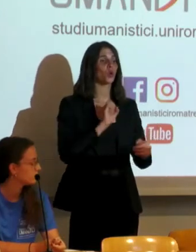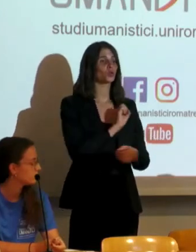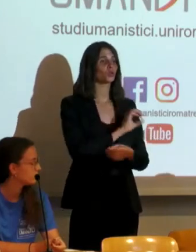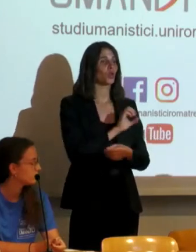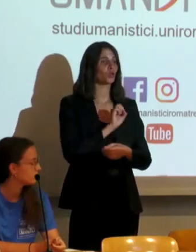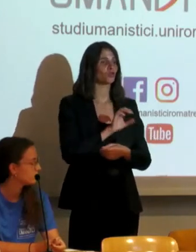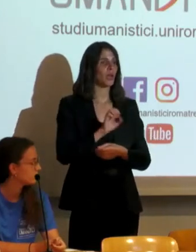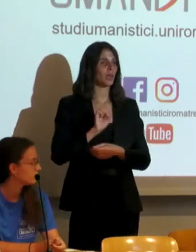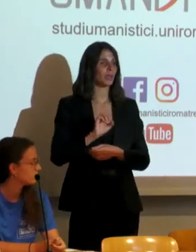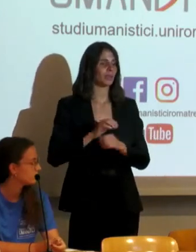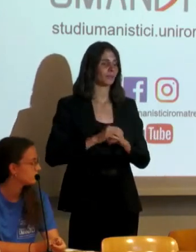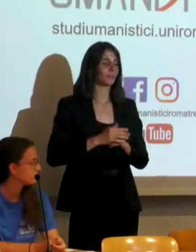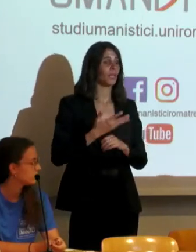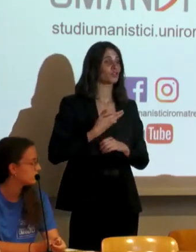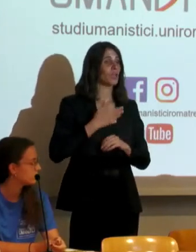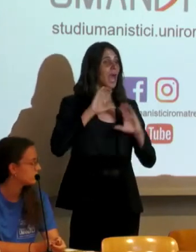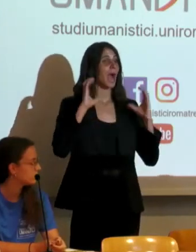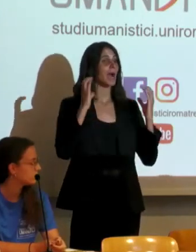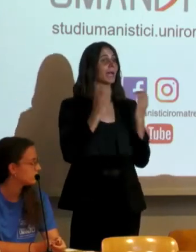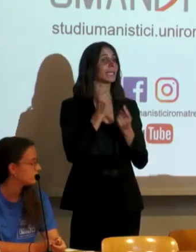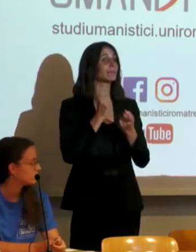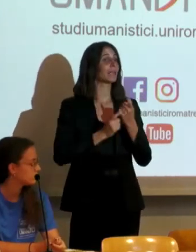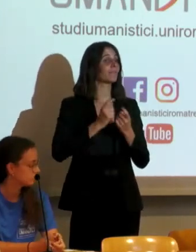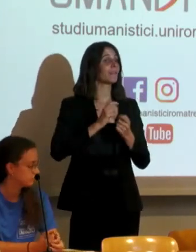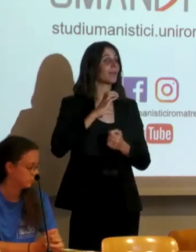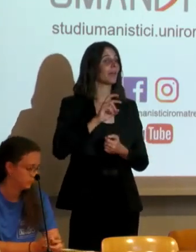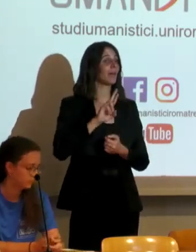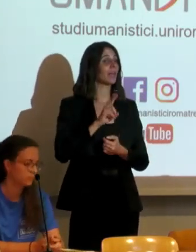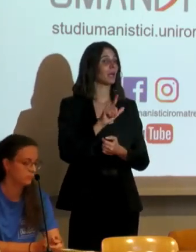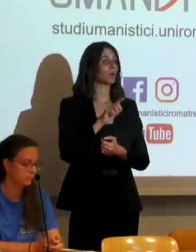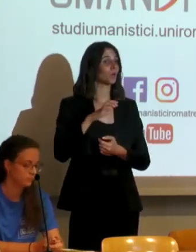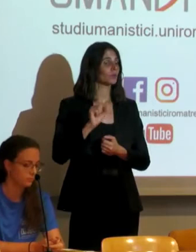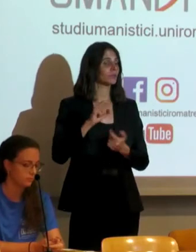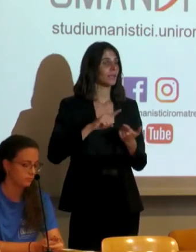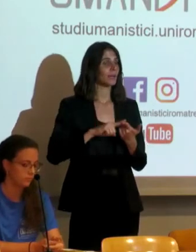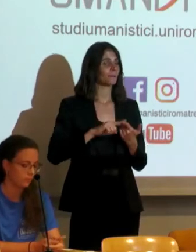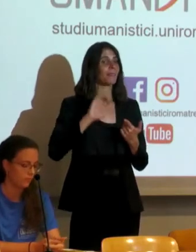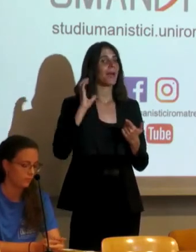sono accademici della Crusca, ci sono accademici dell'Arcadia,